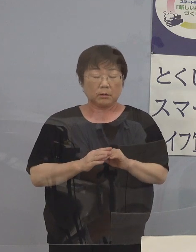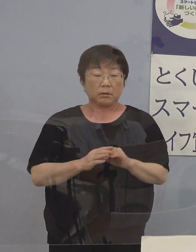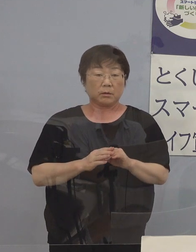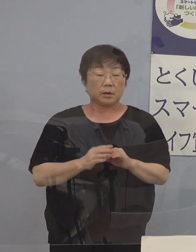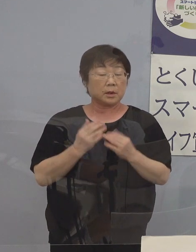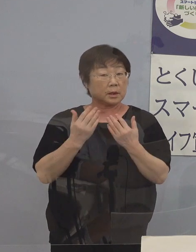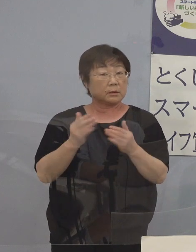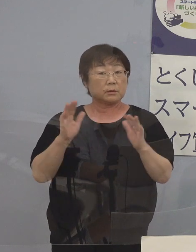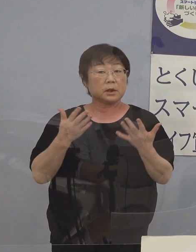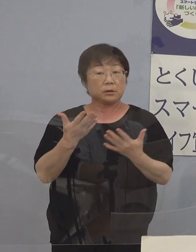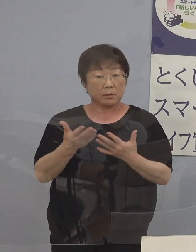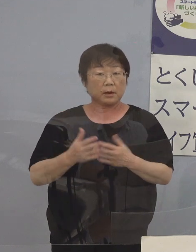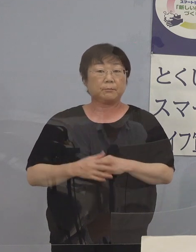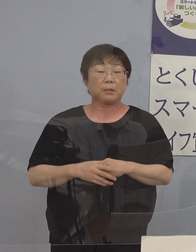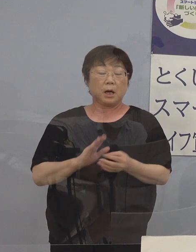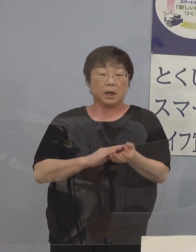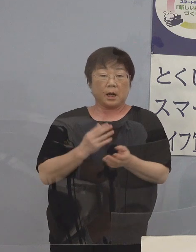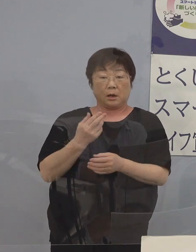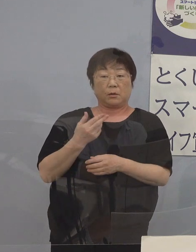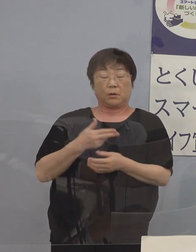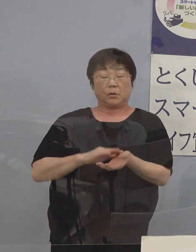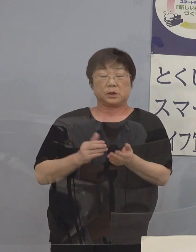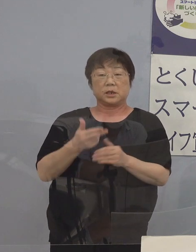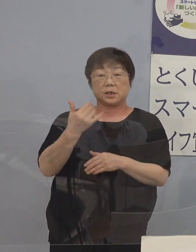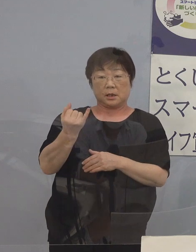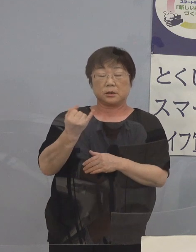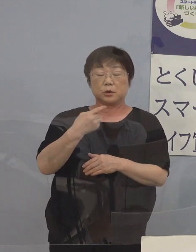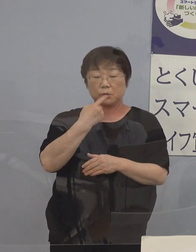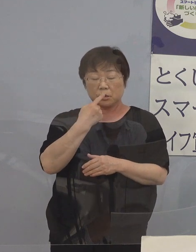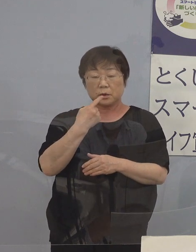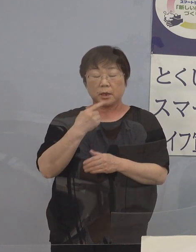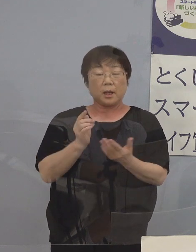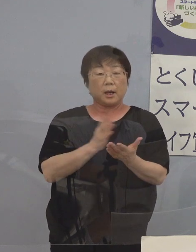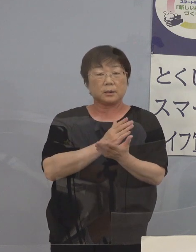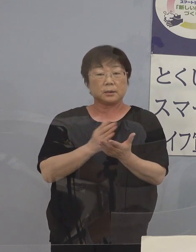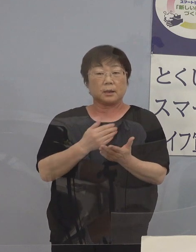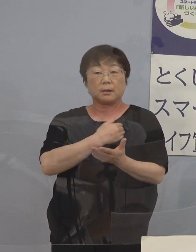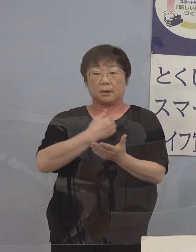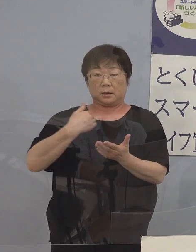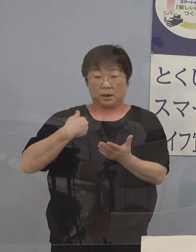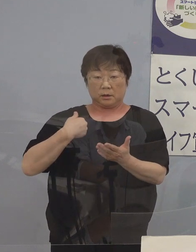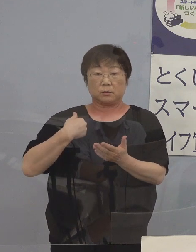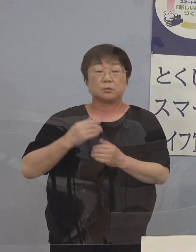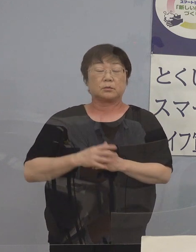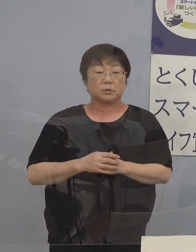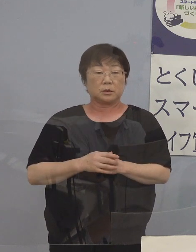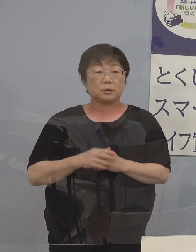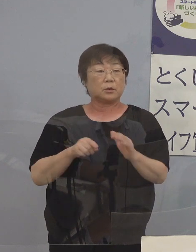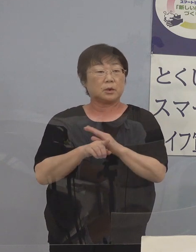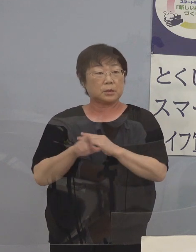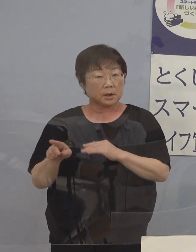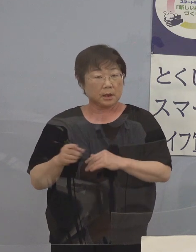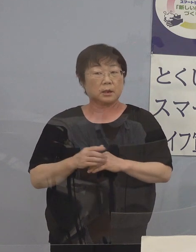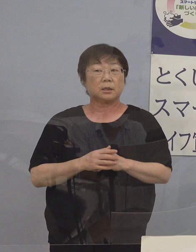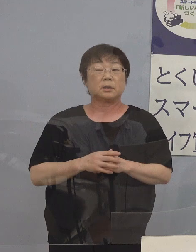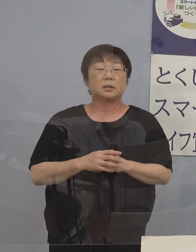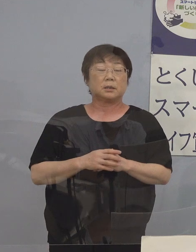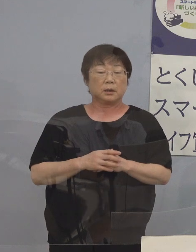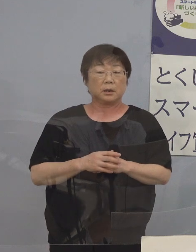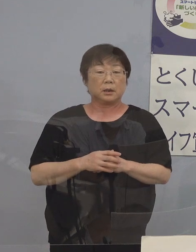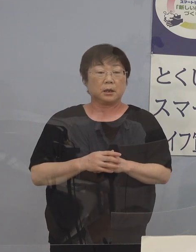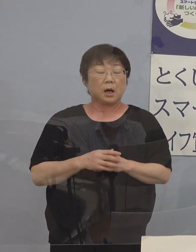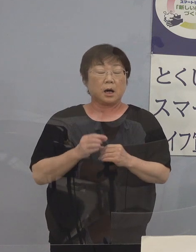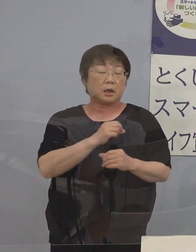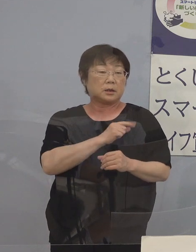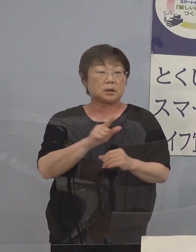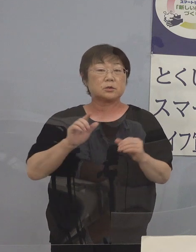ですからね、おそらくご自分である程度の診断はできるかと思いますから。まあそういった意味で一番大きかったのは、